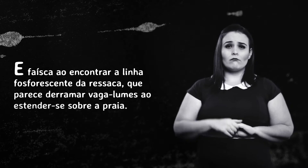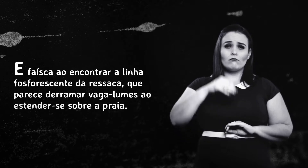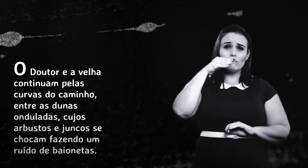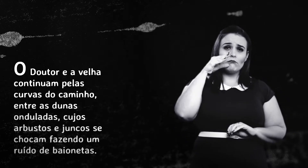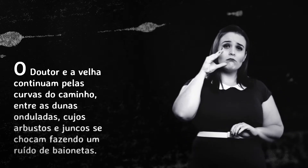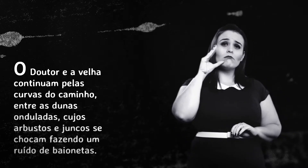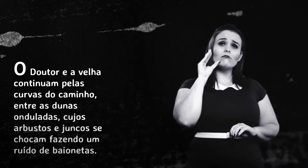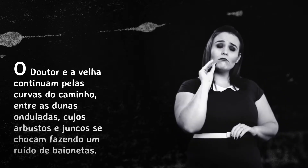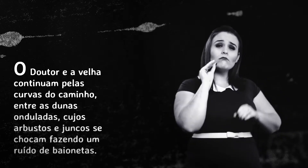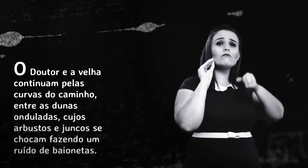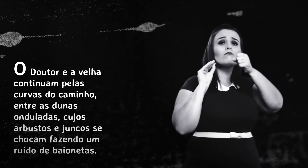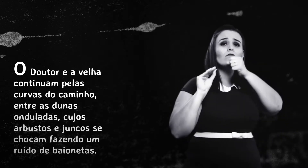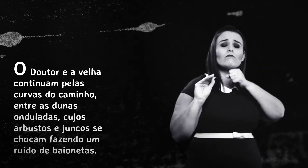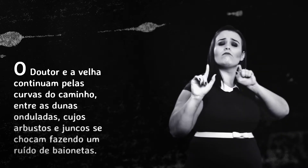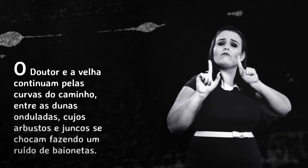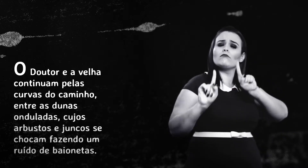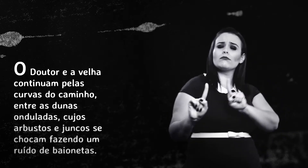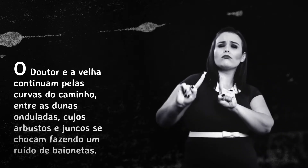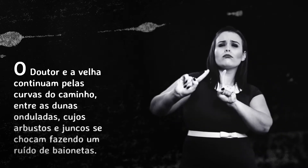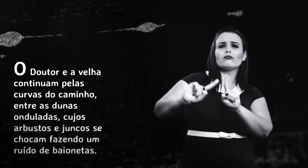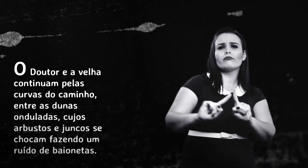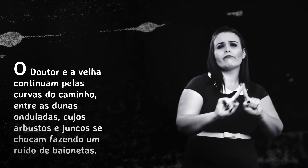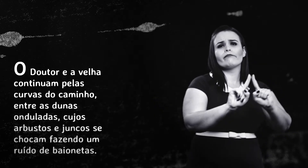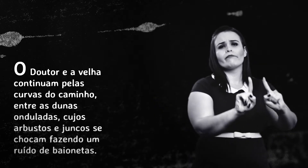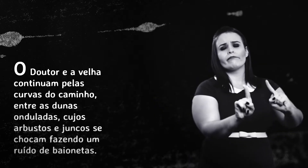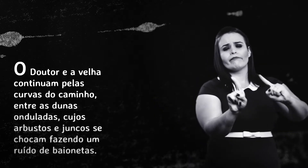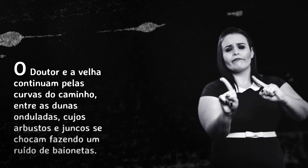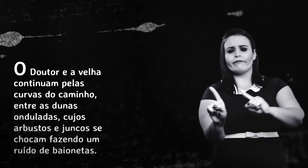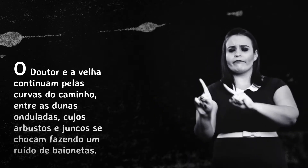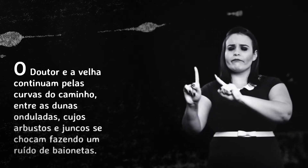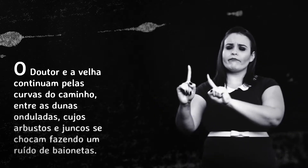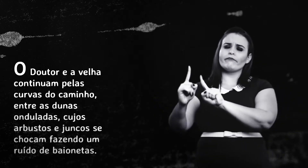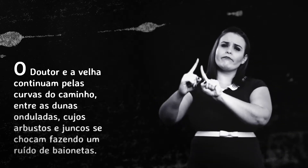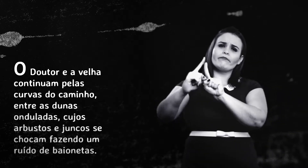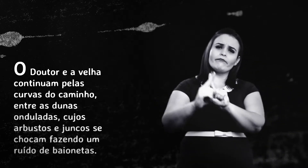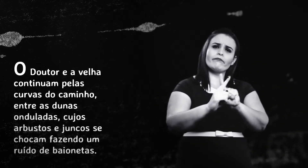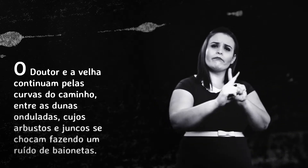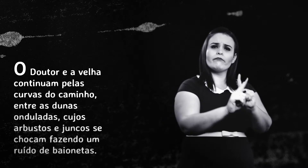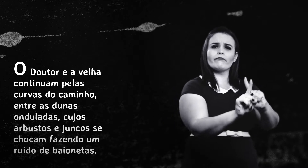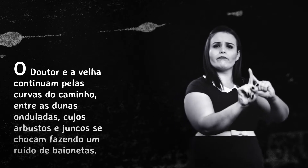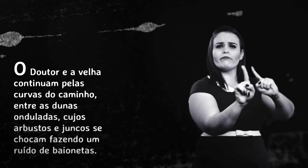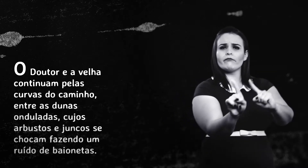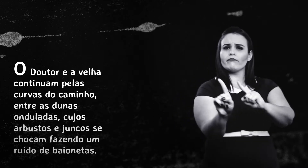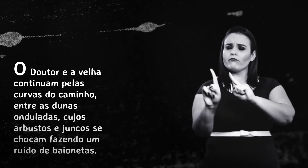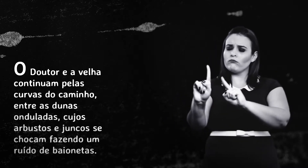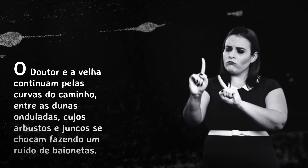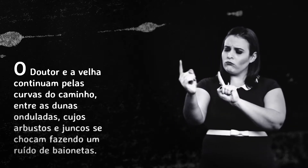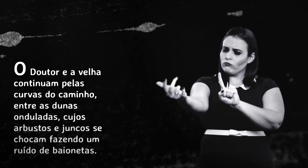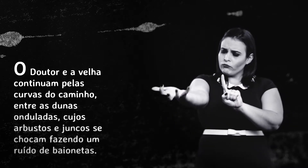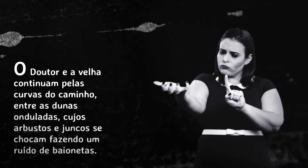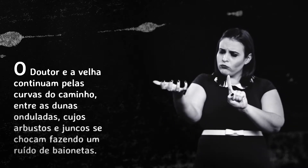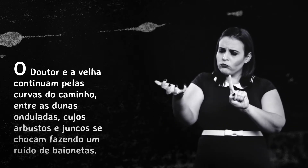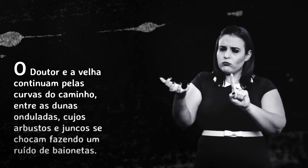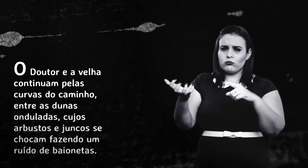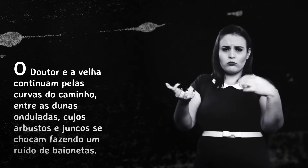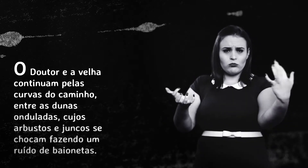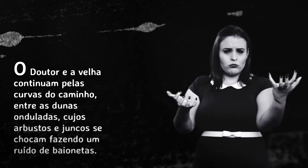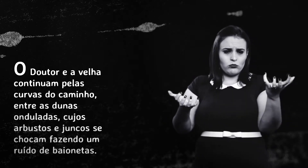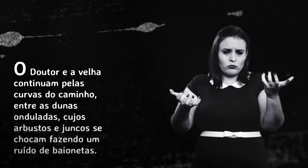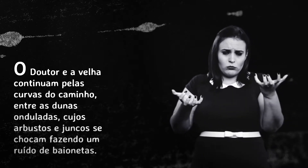O doutor e a velha continuam pelas curvas do caminho, entre as dunas onduladas, cujos arbustos e juncos